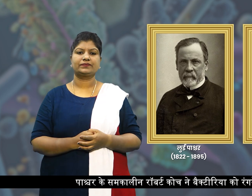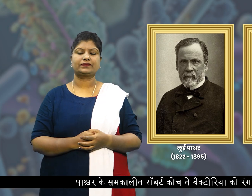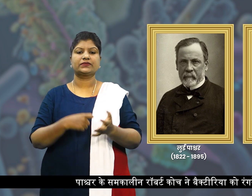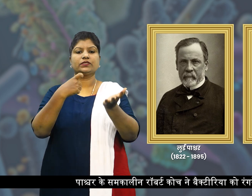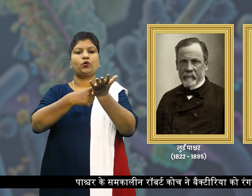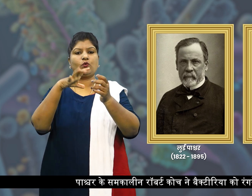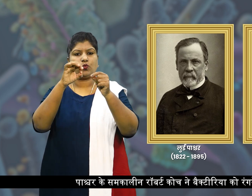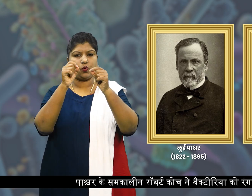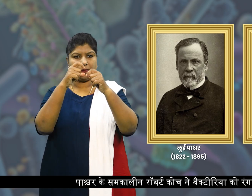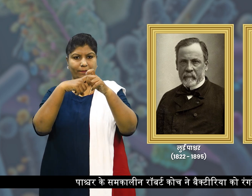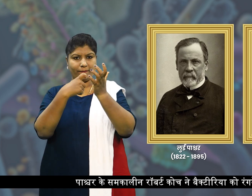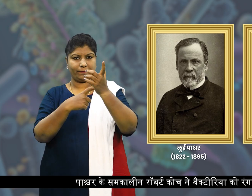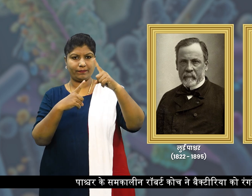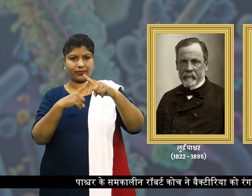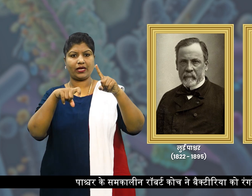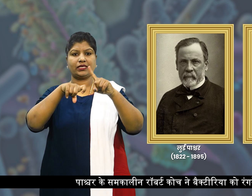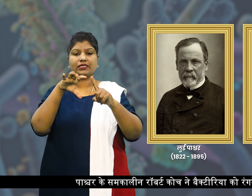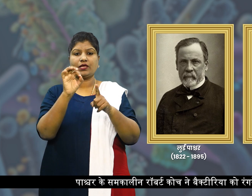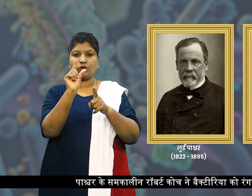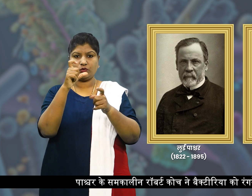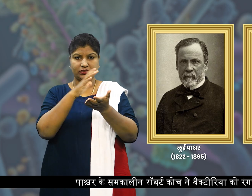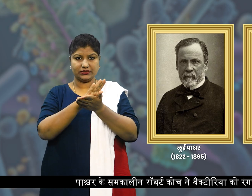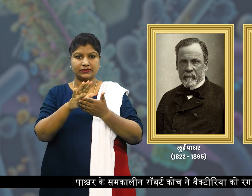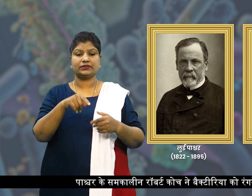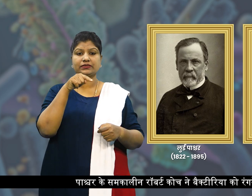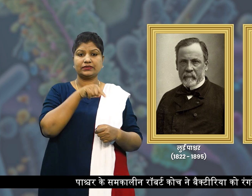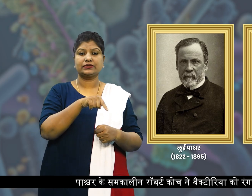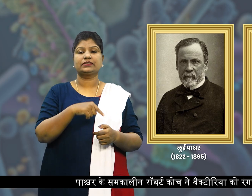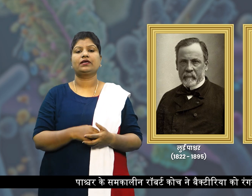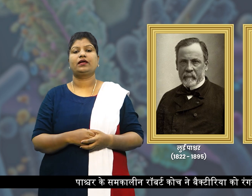पाश्चर के समकालीन रॉबर्ट कोच ने बैक्टीरिया को रंगने,